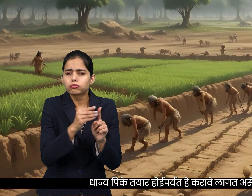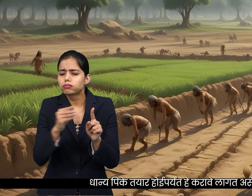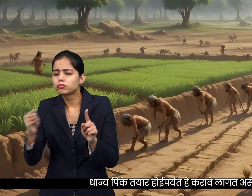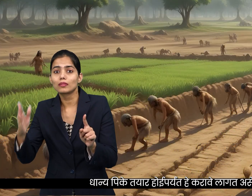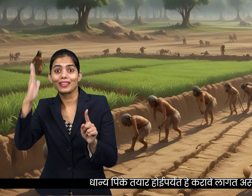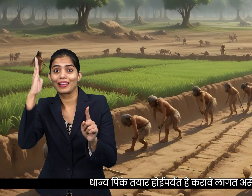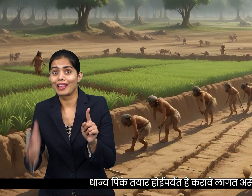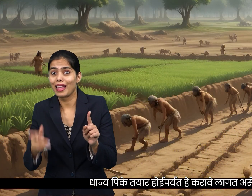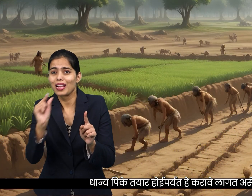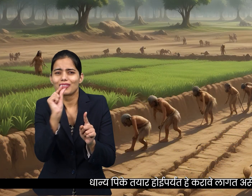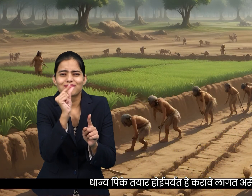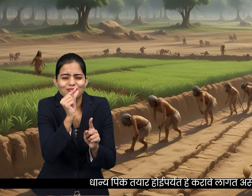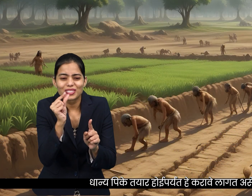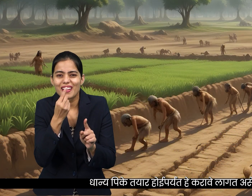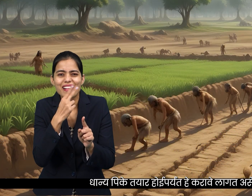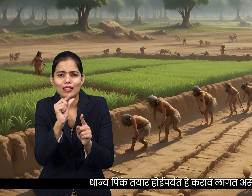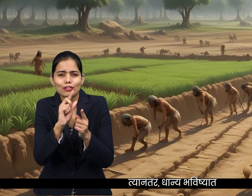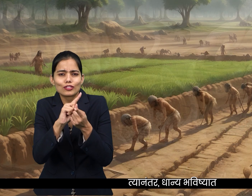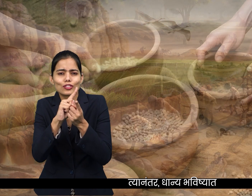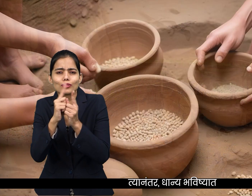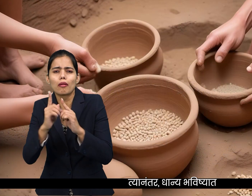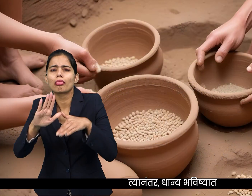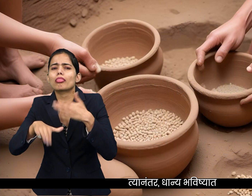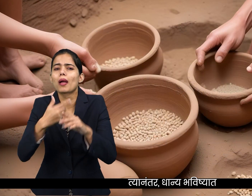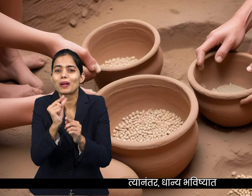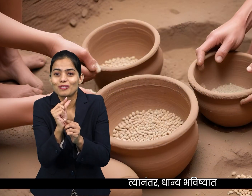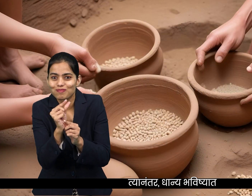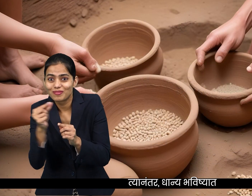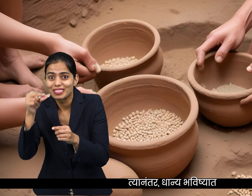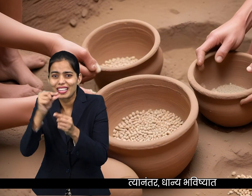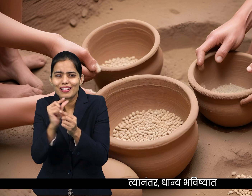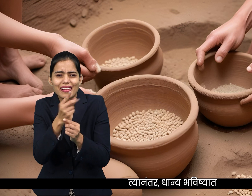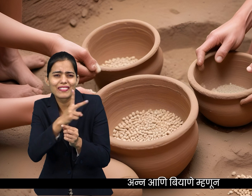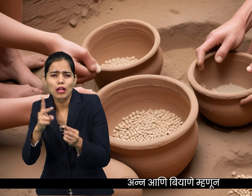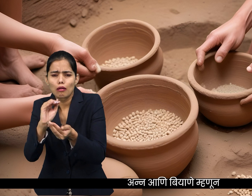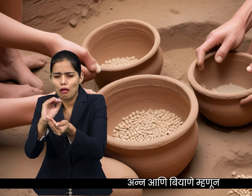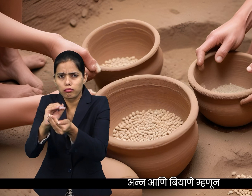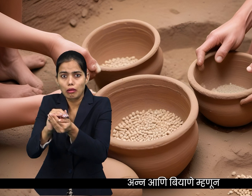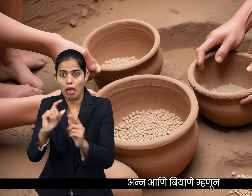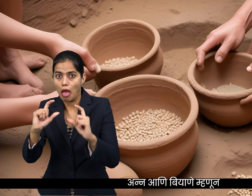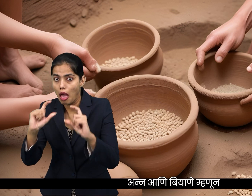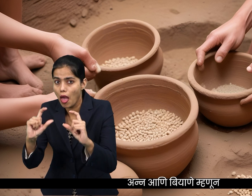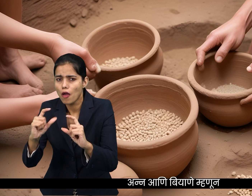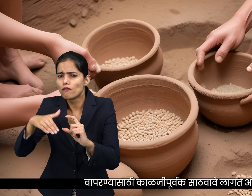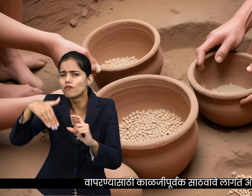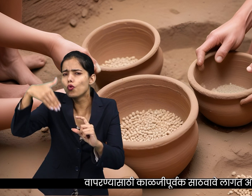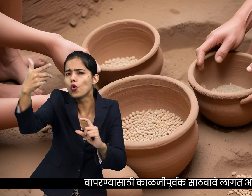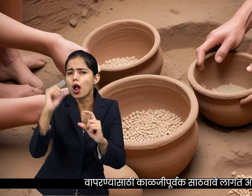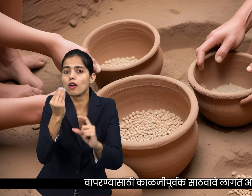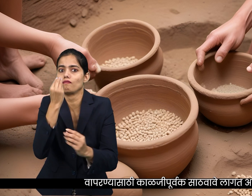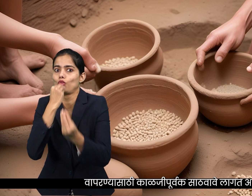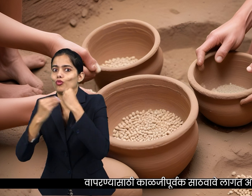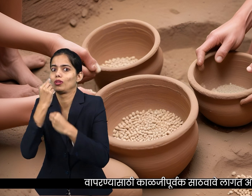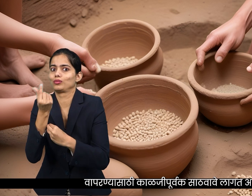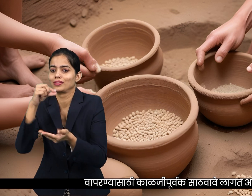धान्य पिके तयार होईपर्यंत हे करावे लागत असे. त्यानंतर धान्य भविष्यात अन्न आणि बियाणे म्हणून